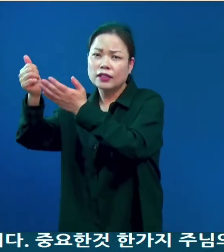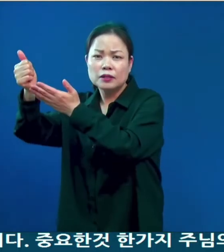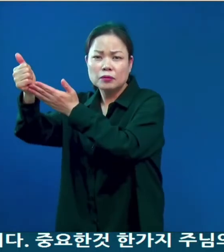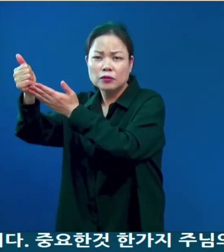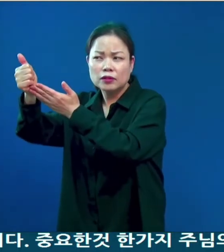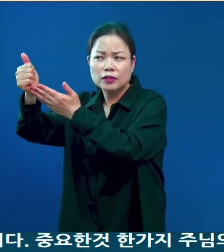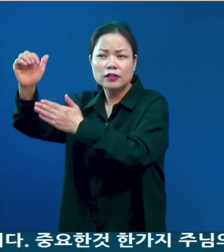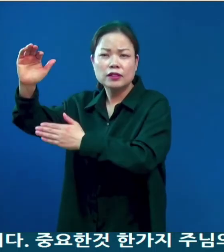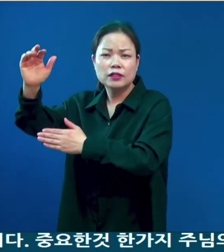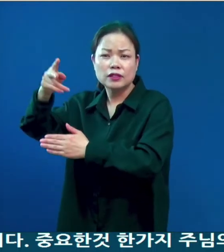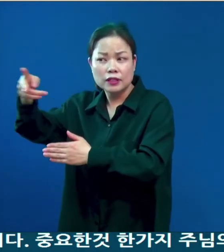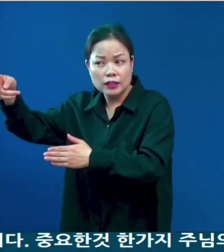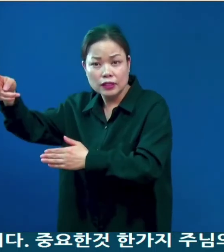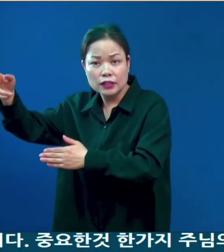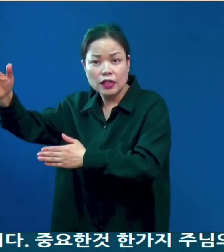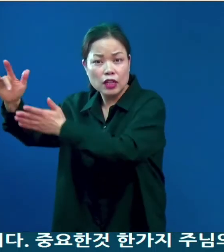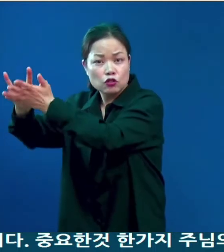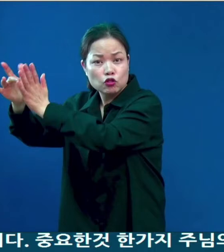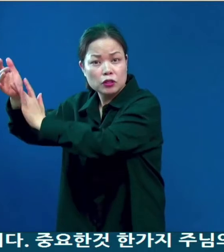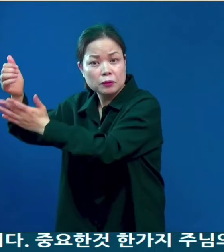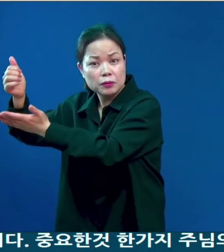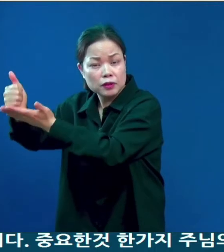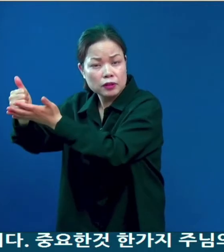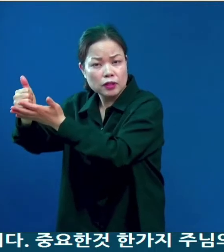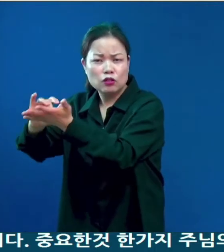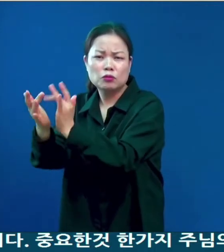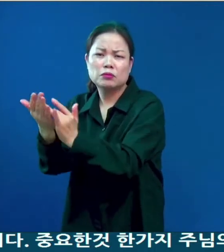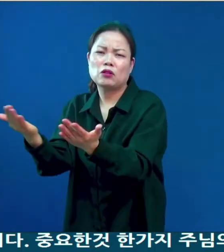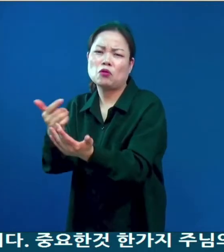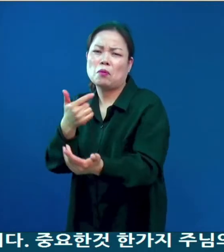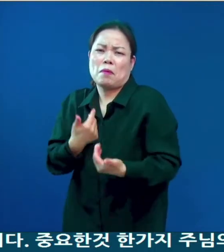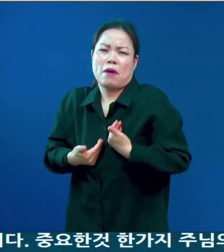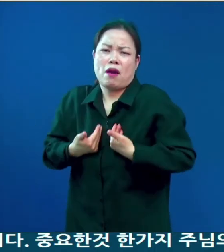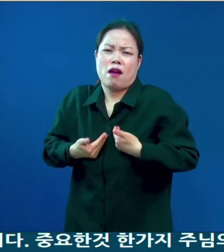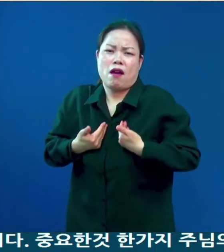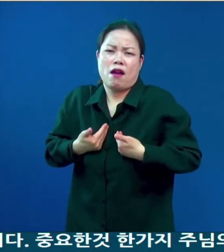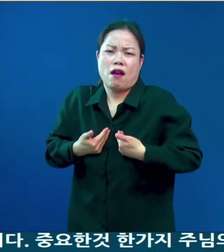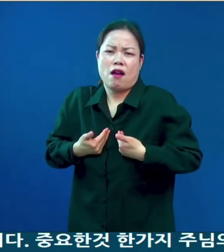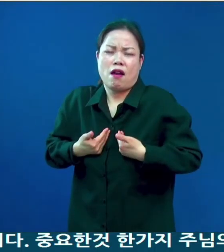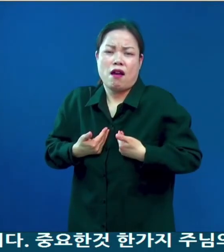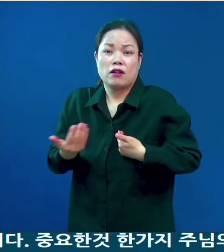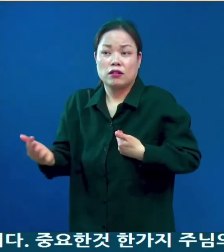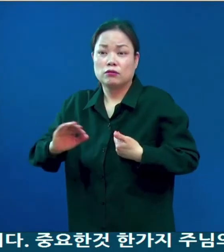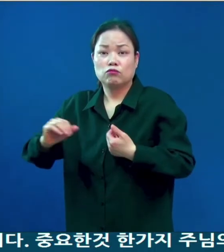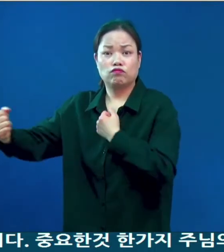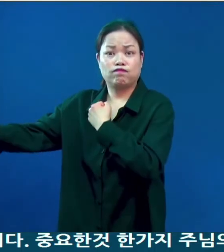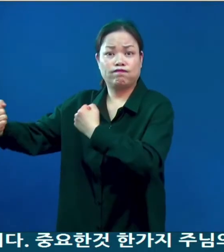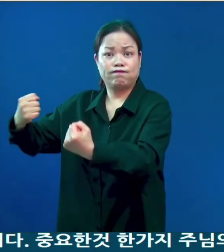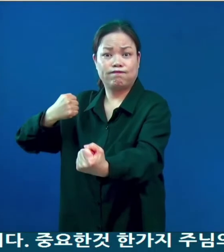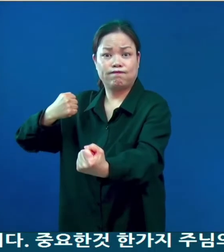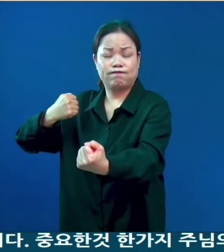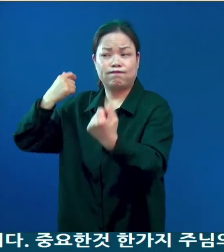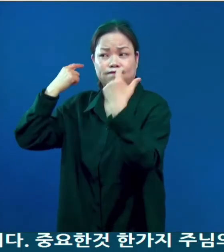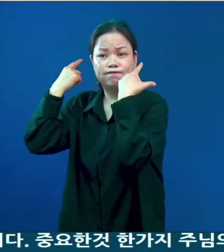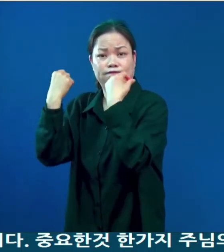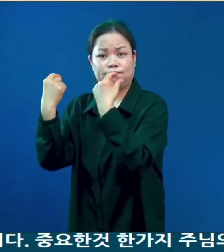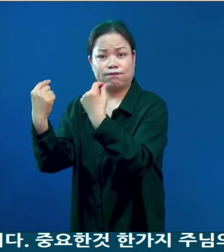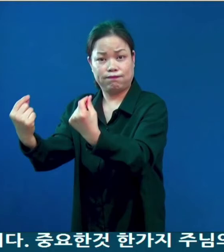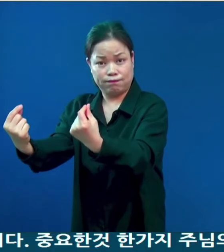자체가 되시고 사실은 우리 주님 사역이 너무 바쁘셨습니다. 그럼에도 불구하고 이토록